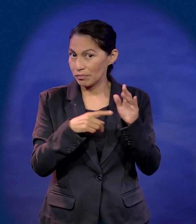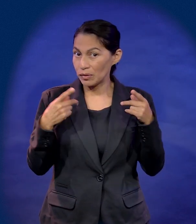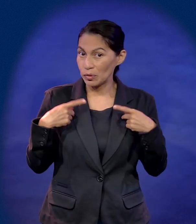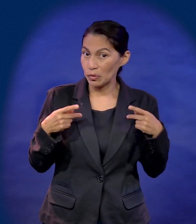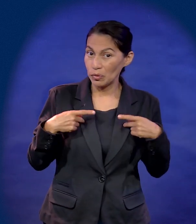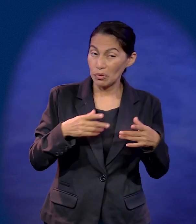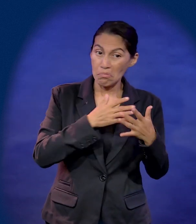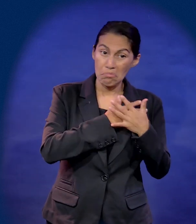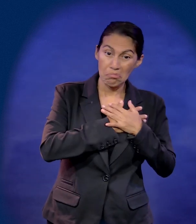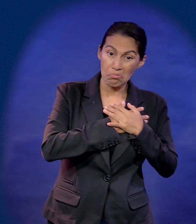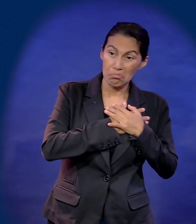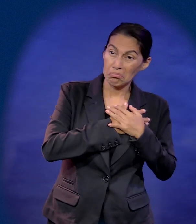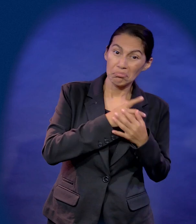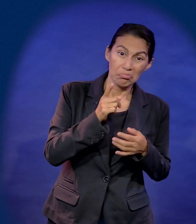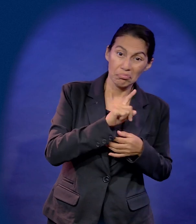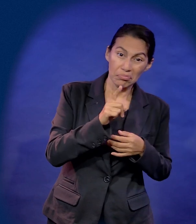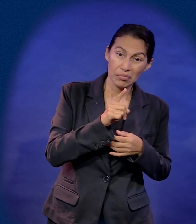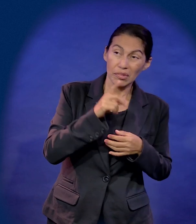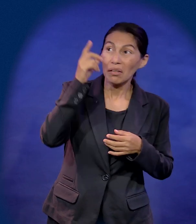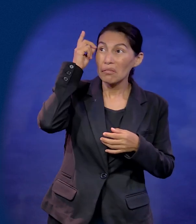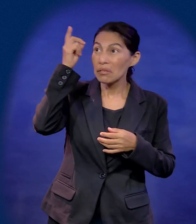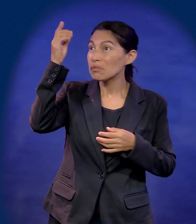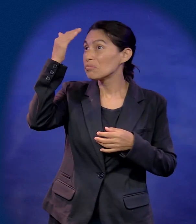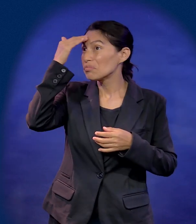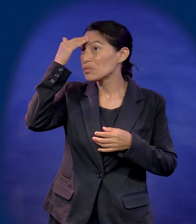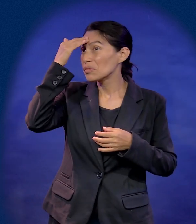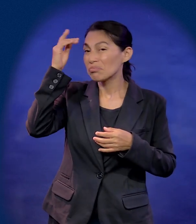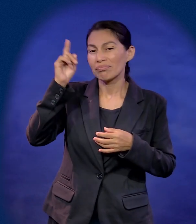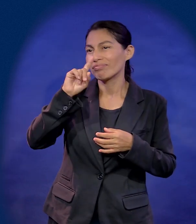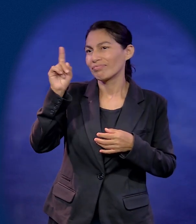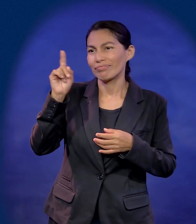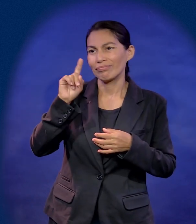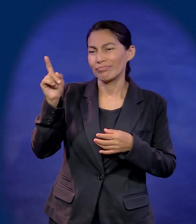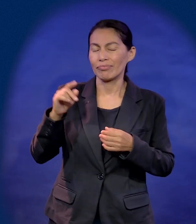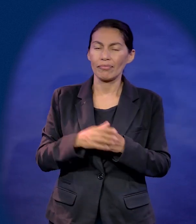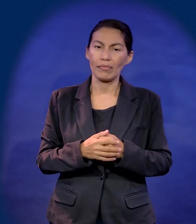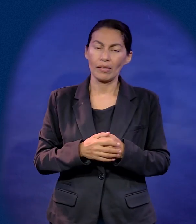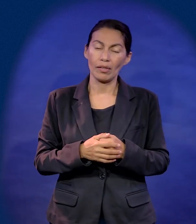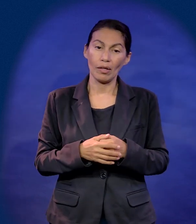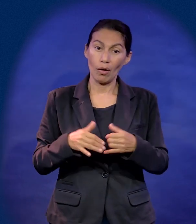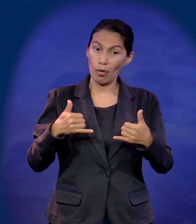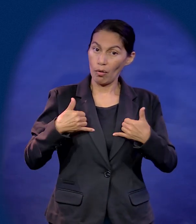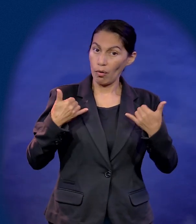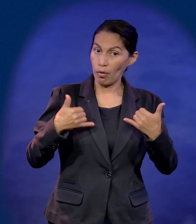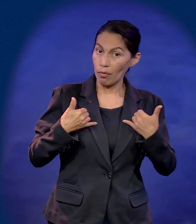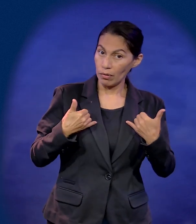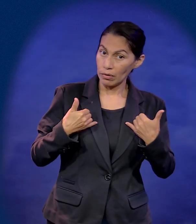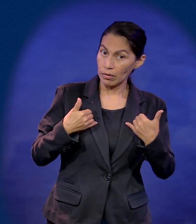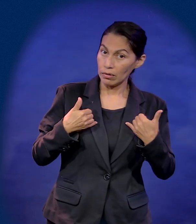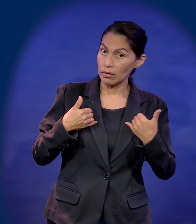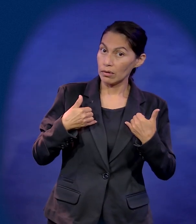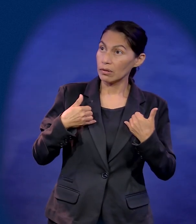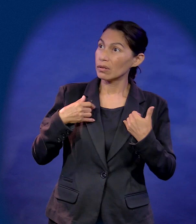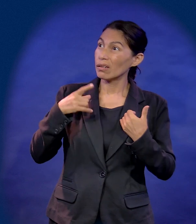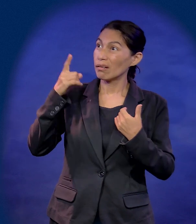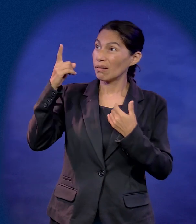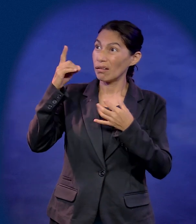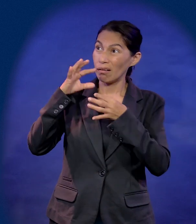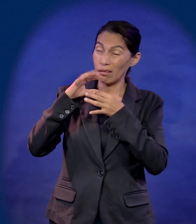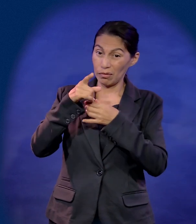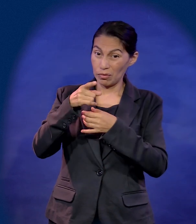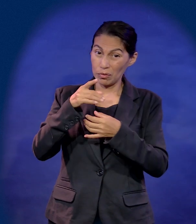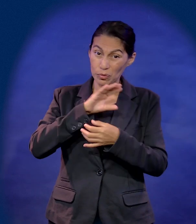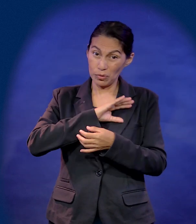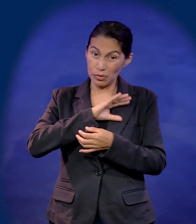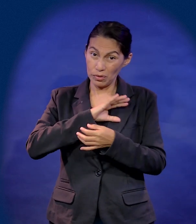dice, el que no ama no conoce a Dios, porque Dios es ¿qué cosa? Amor. Si el muchacho que llena tus